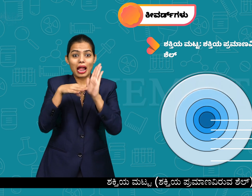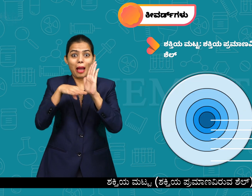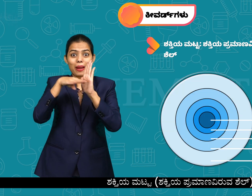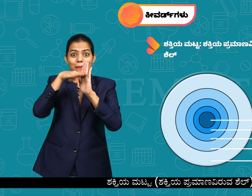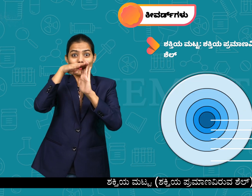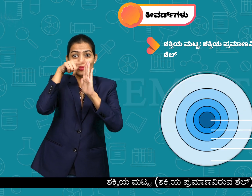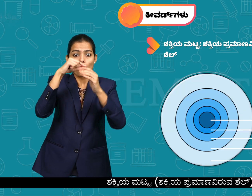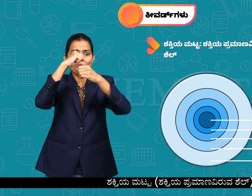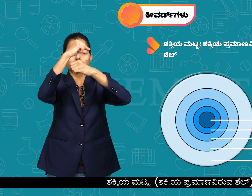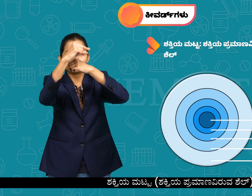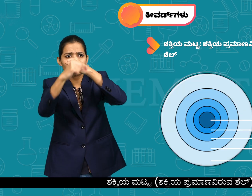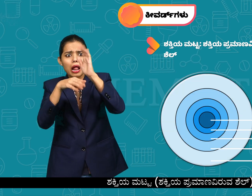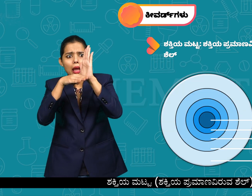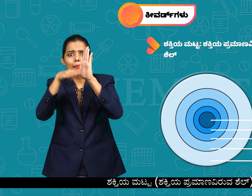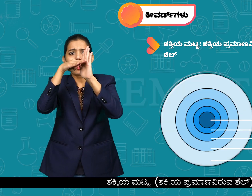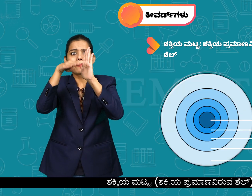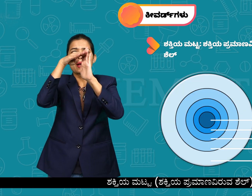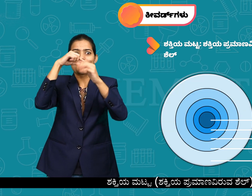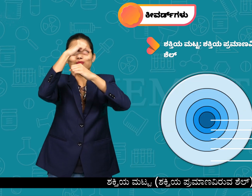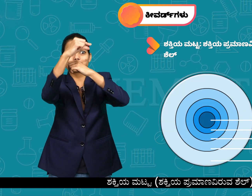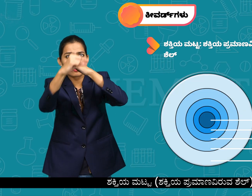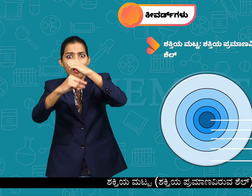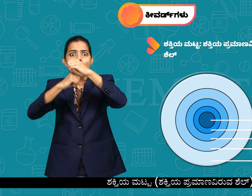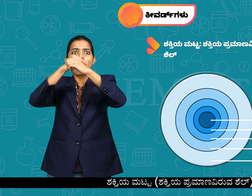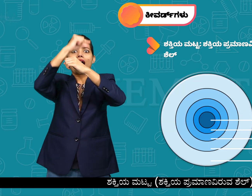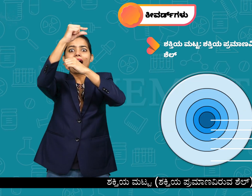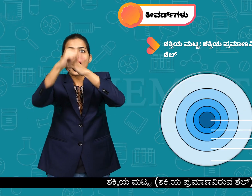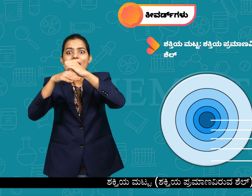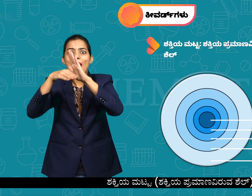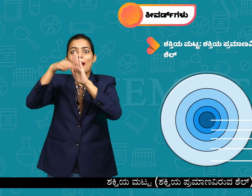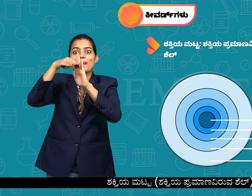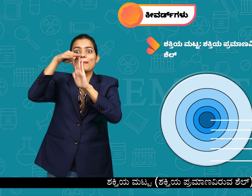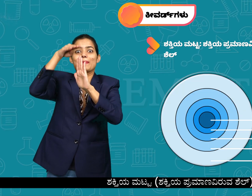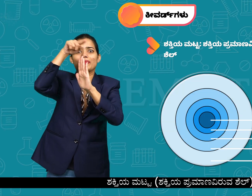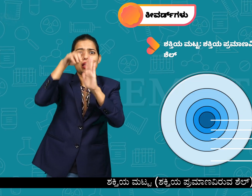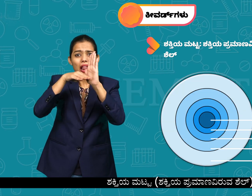ಶಕ್ತಿಯ ಮಟ್ಟ. ಶಕ್ತಿಯ ಪ್ರಮಾಣವಿರುವ ಶೆಲ್.